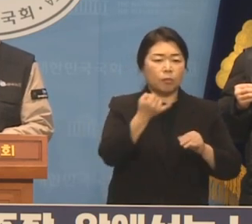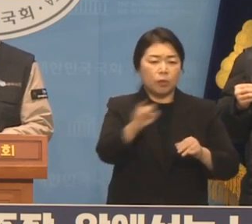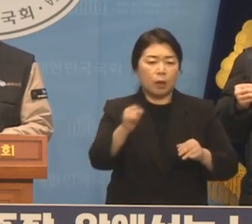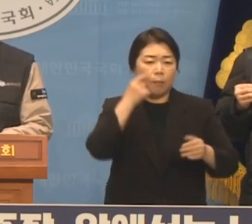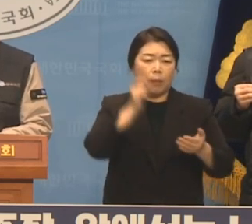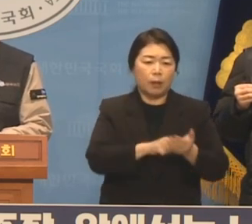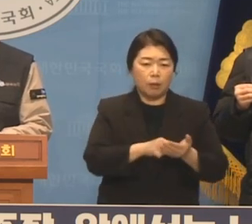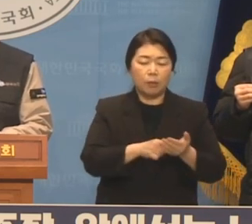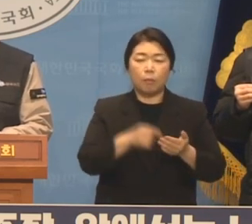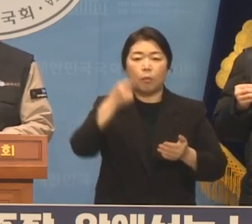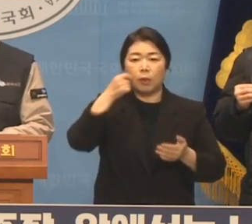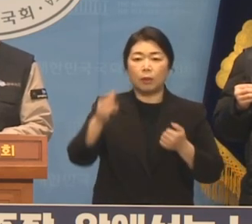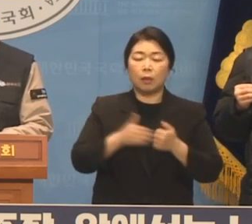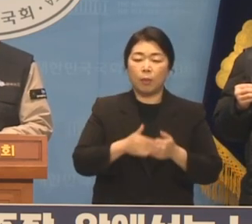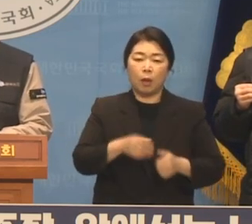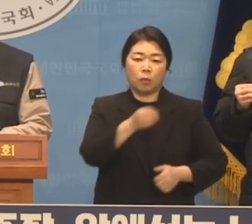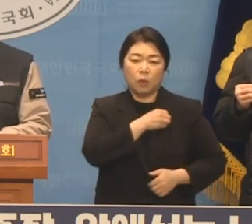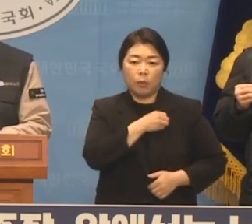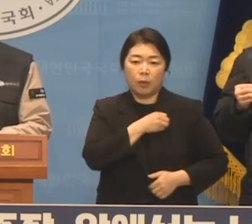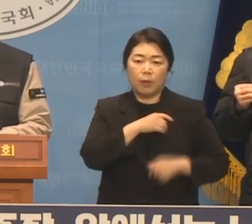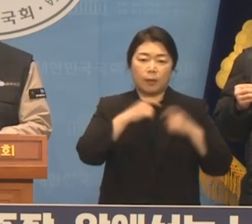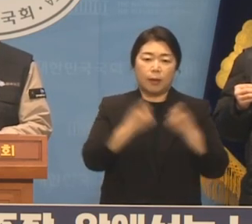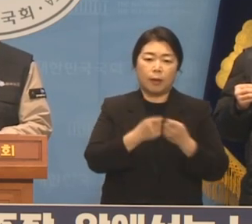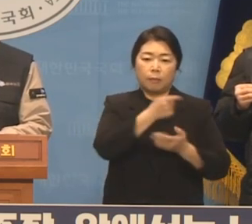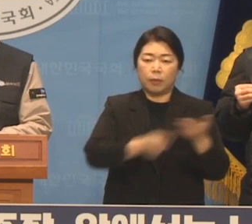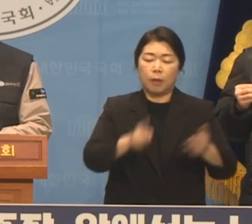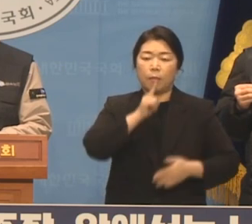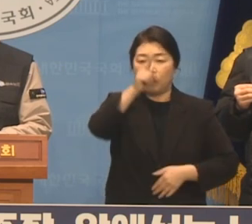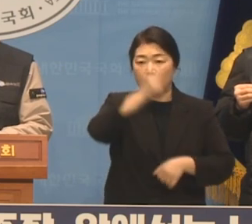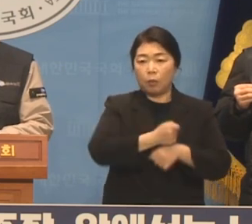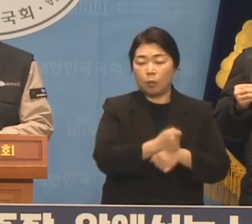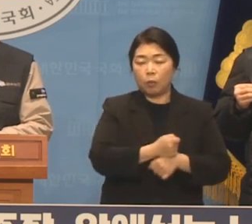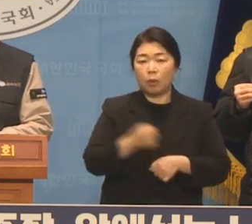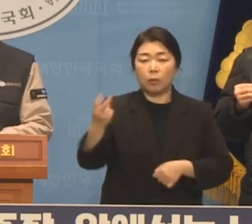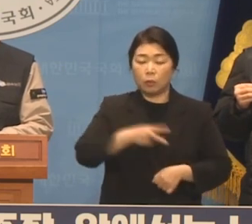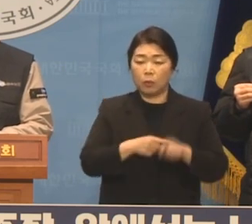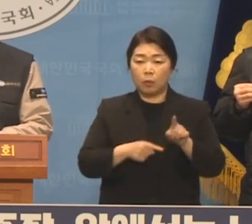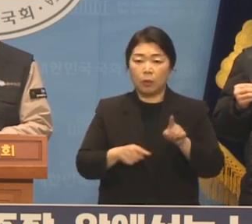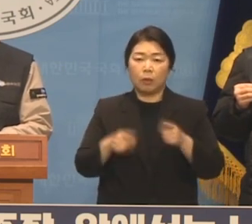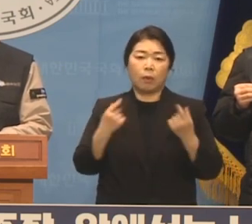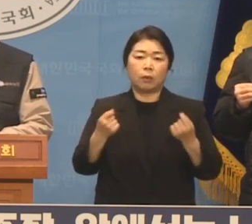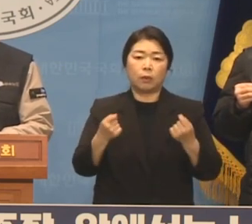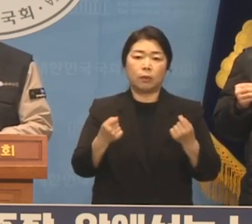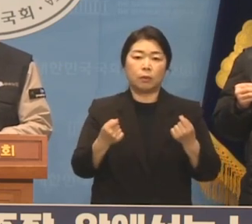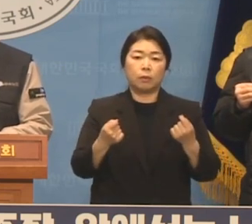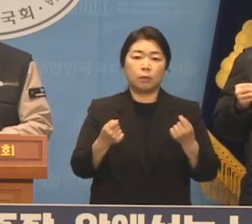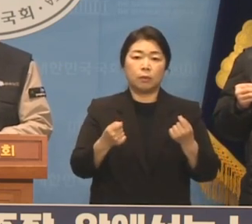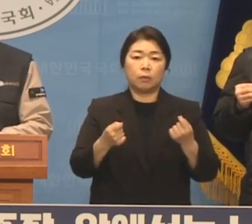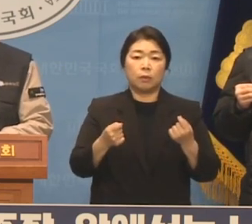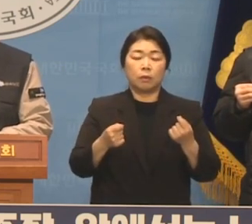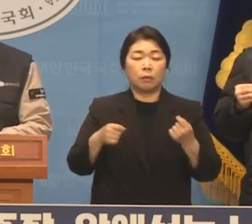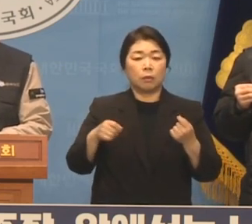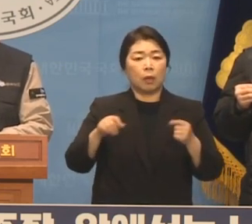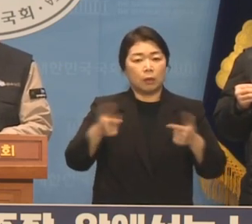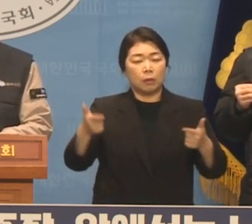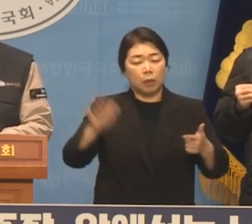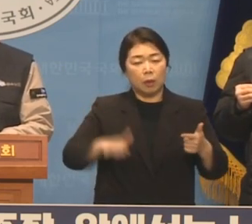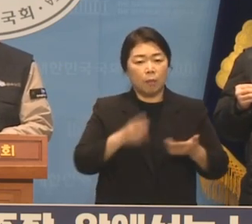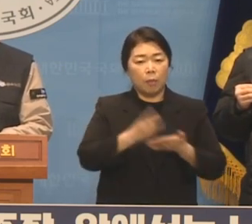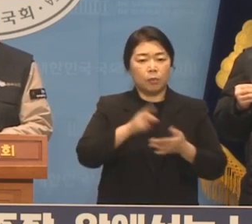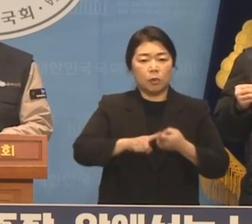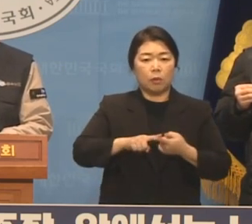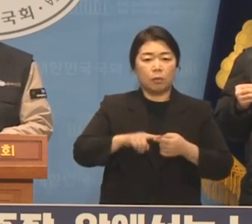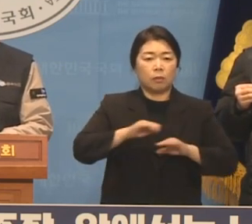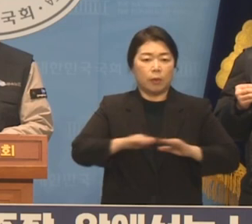조합원들에게 민사 청구 이전까지 비슷한 사례에서 한 채도 같은 대응이 없었음에도 불구하고 법적